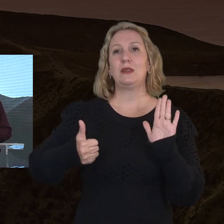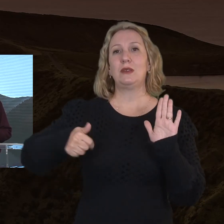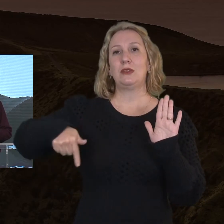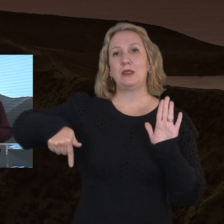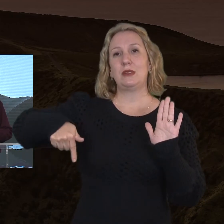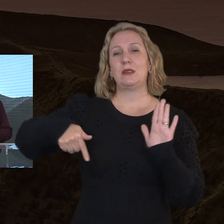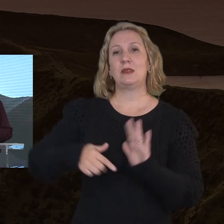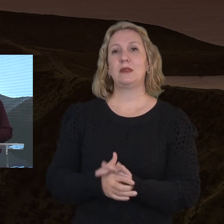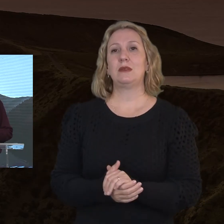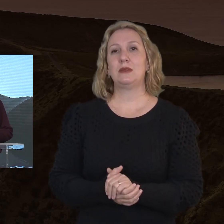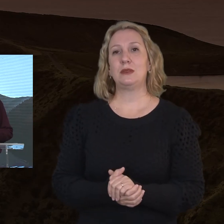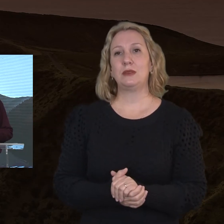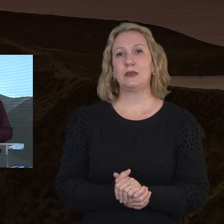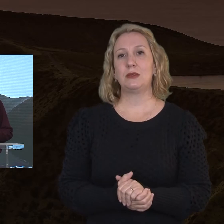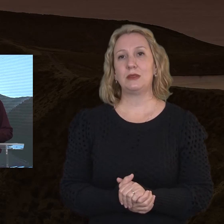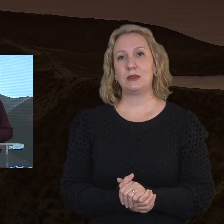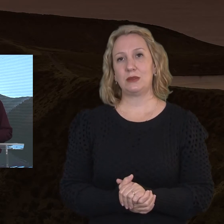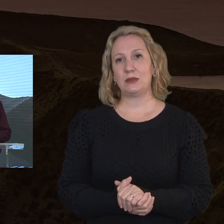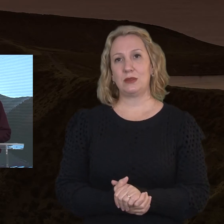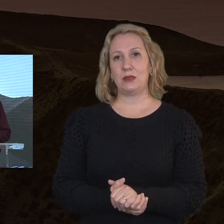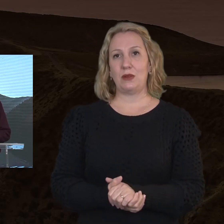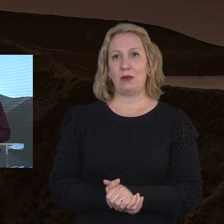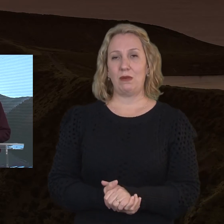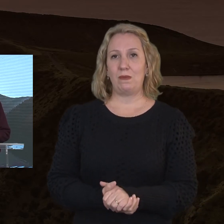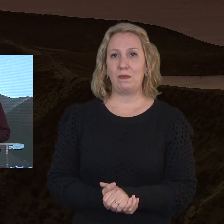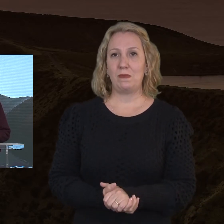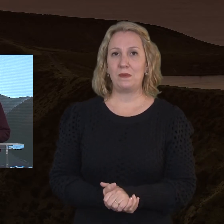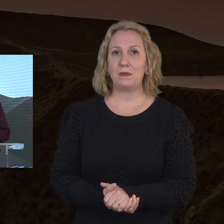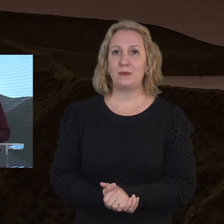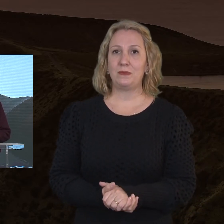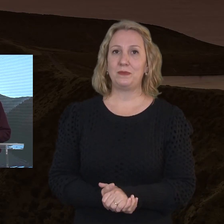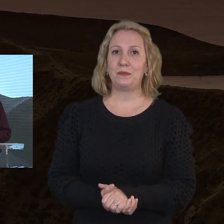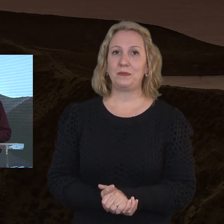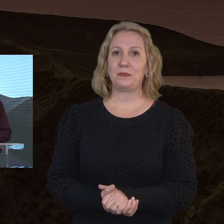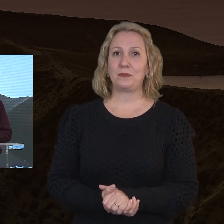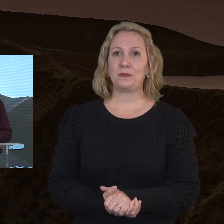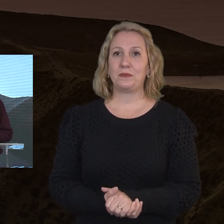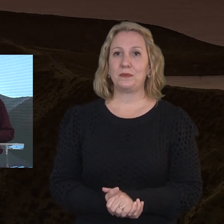o ezequiel capítulo 28 versículo 17